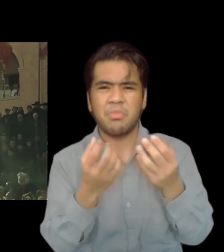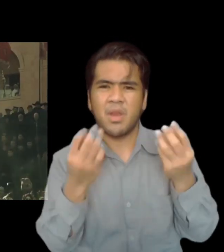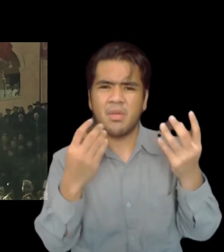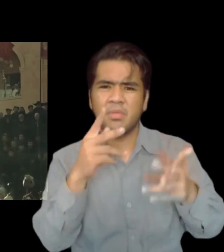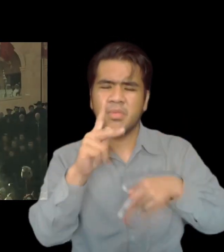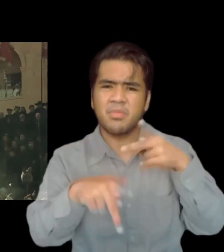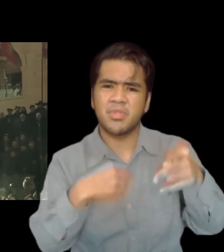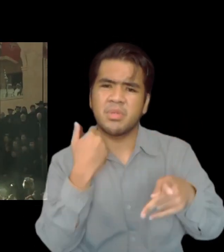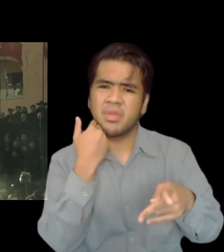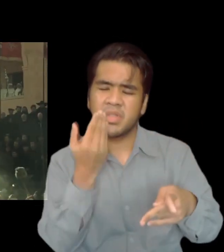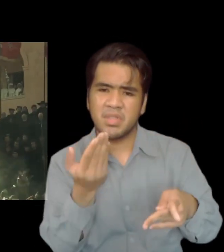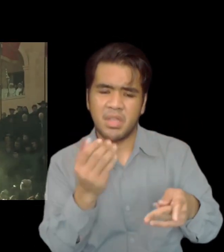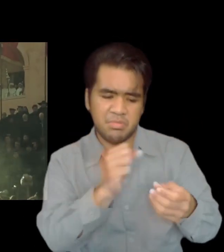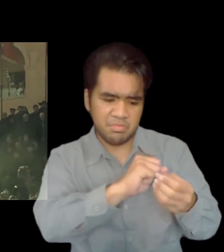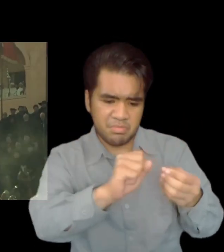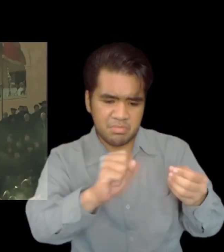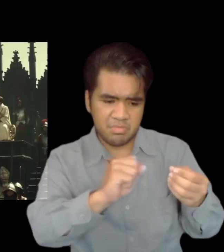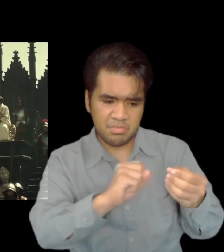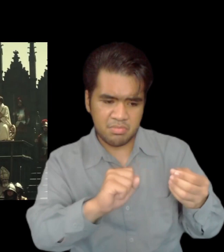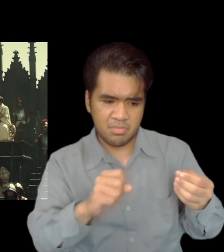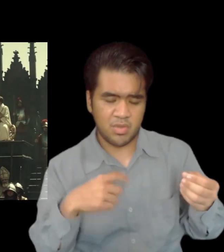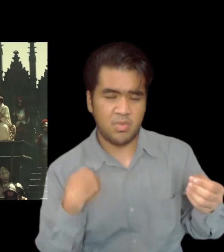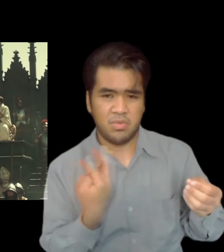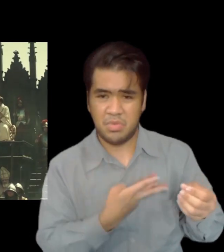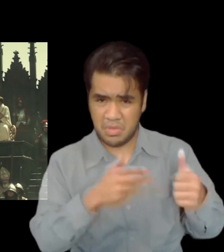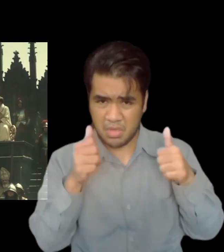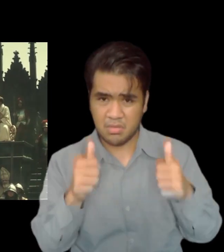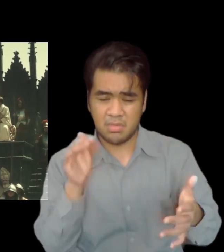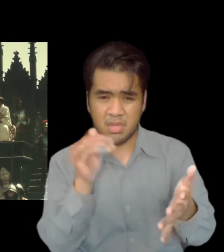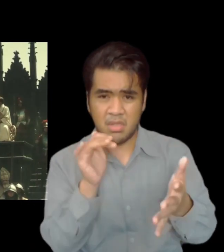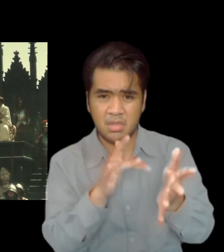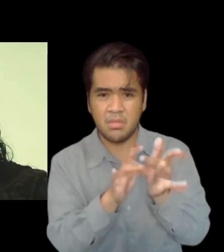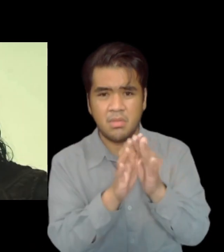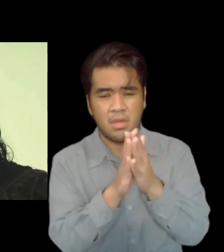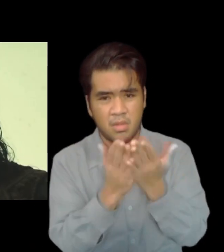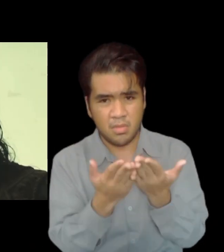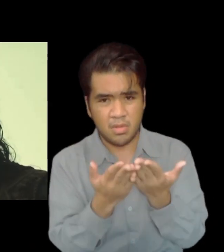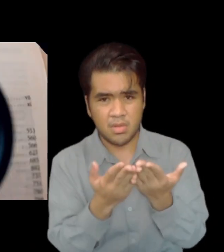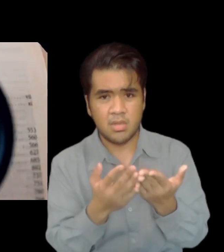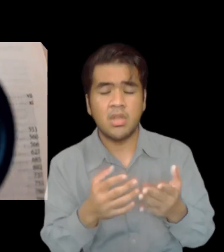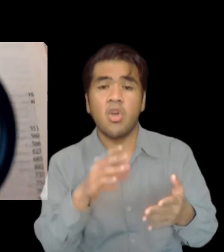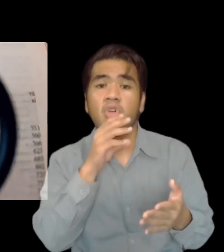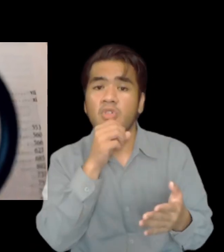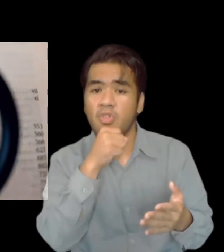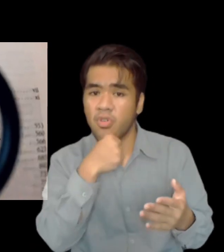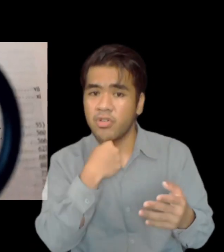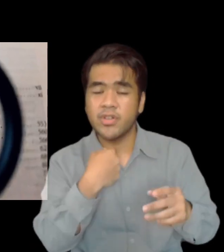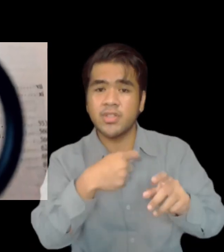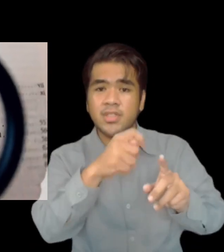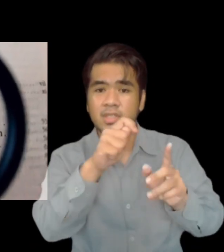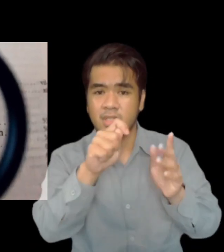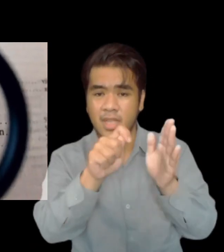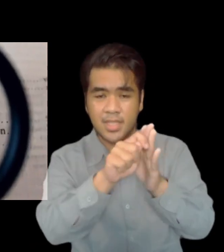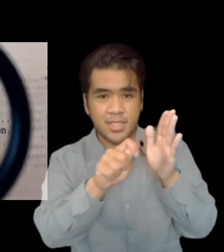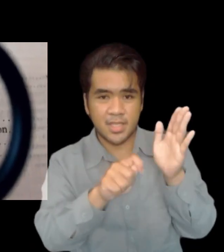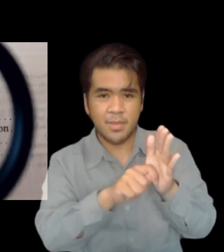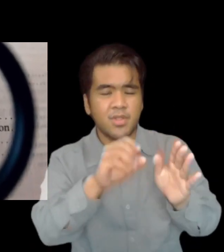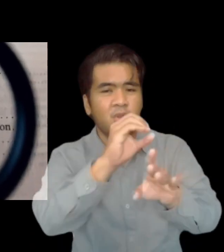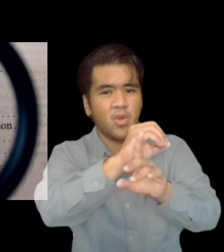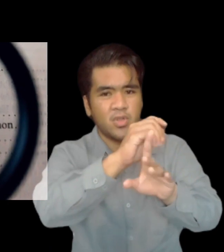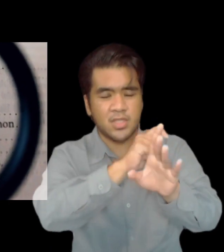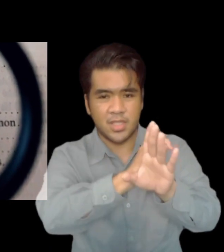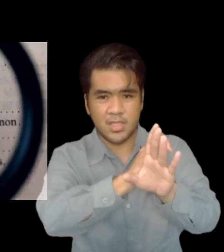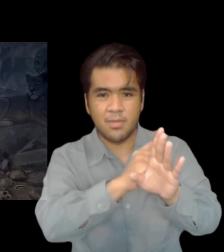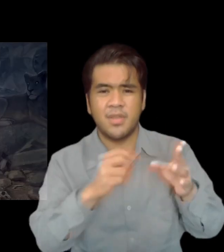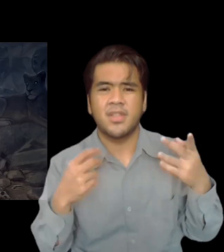pong taong nagbuwis ng kanilang buhay para lamang makapag-aral tayo ng salita ng Diyos at maligtas? Ang lumang tipan ay sinulat ng mga tapat na